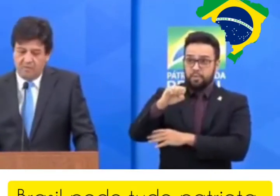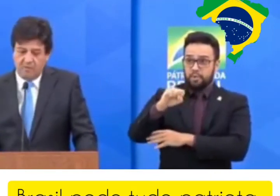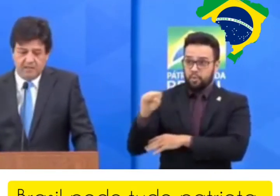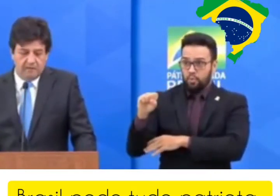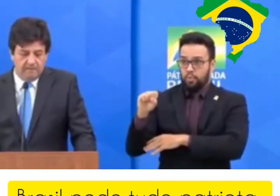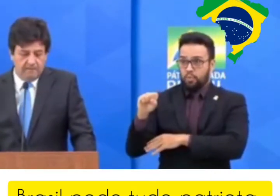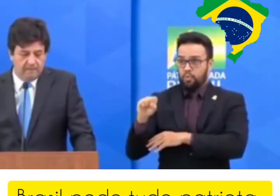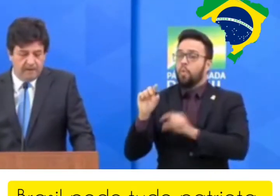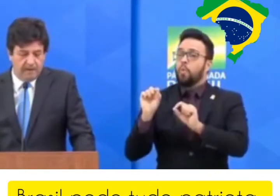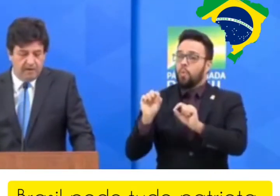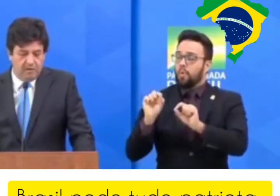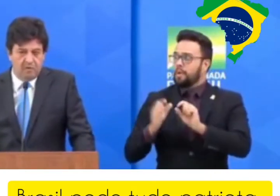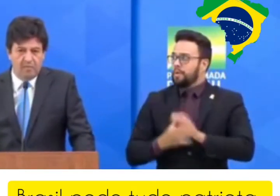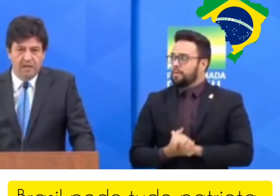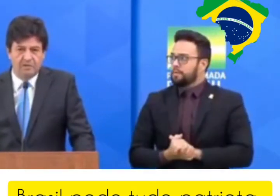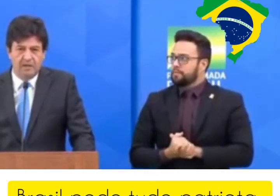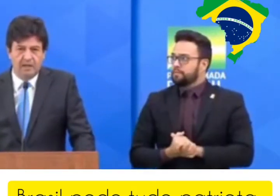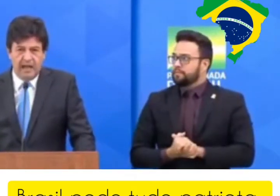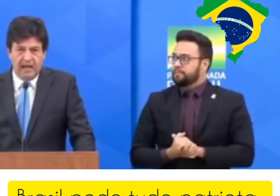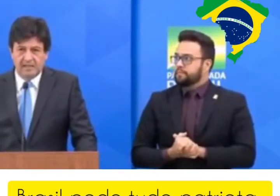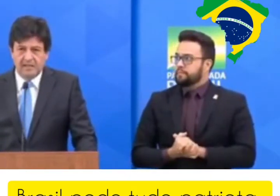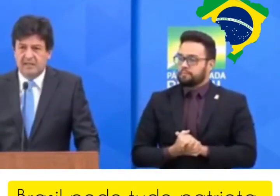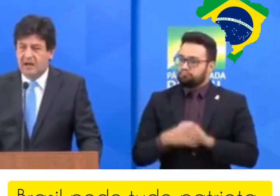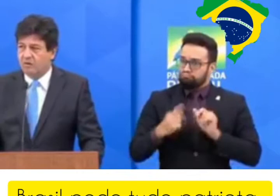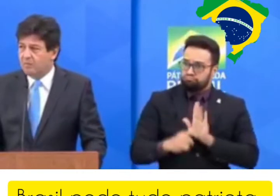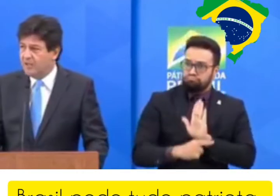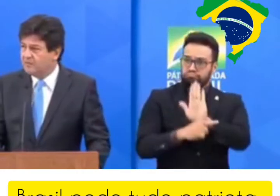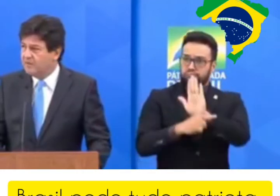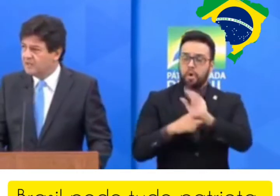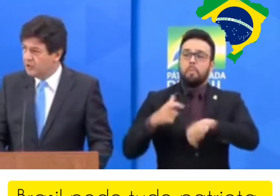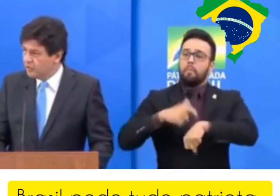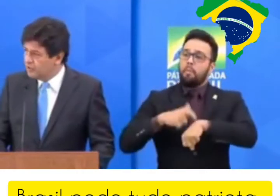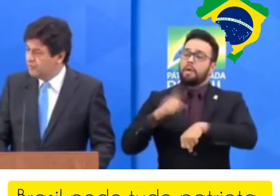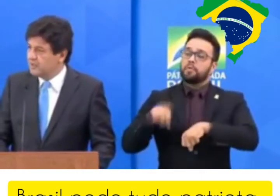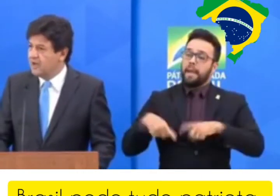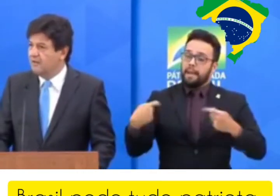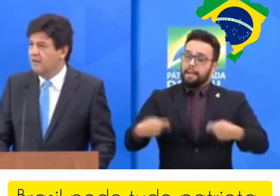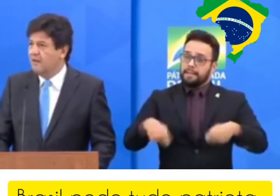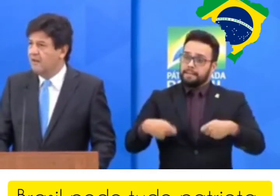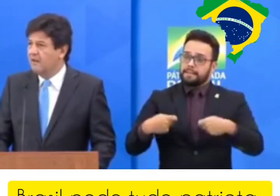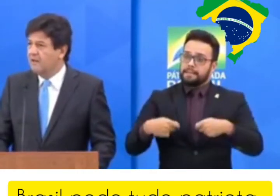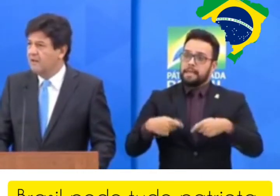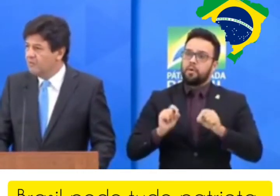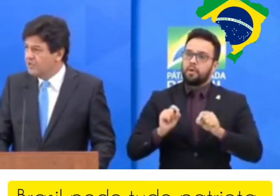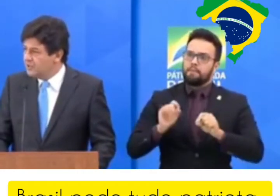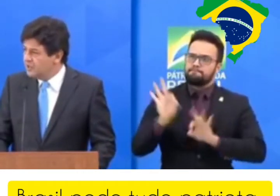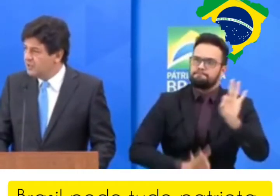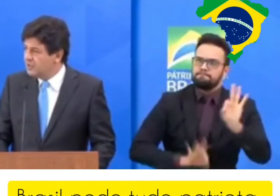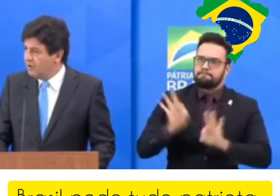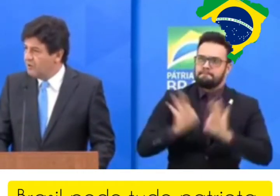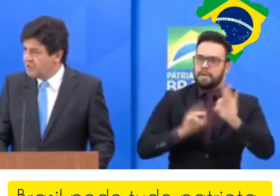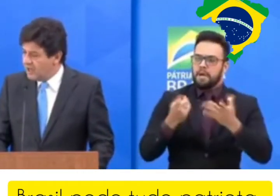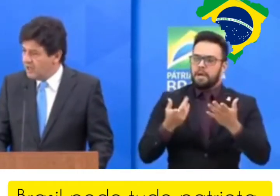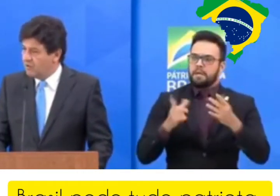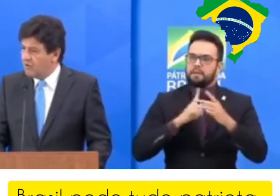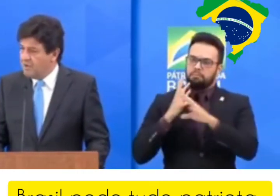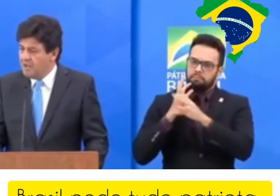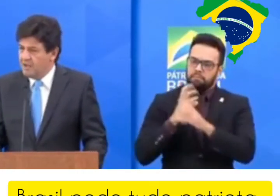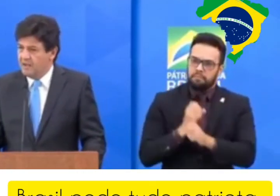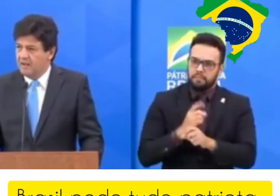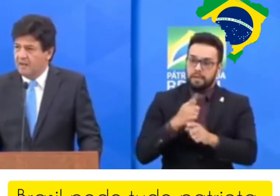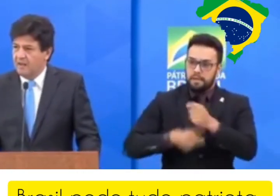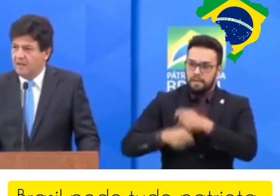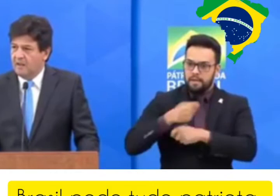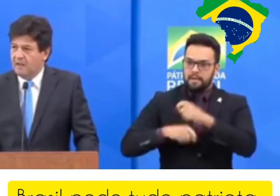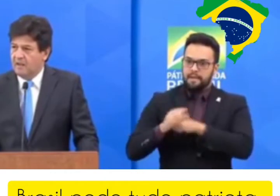nossa colaboração num momento em que é necessário que o país faça ajuste fiscal, não existe saúde sem